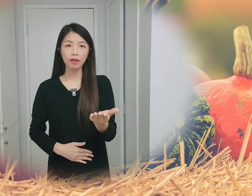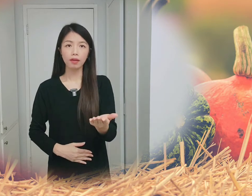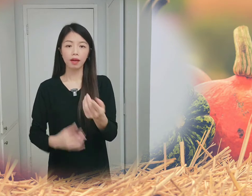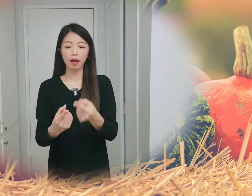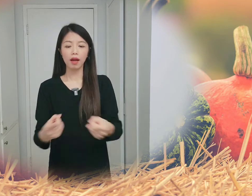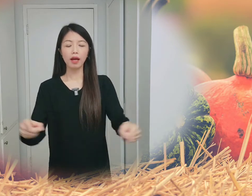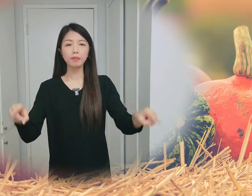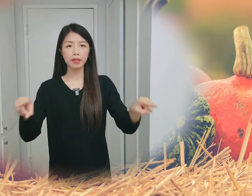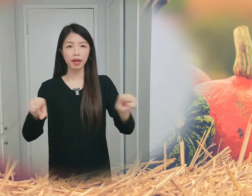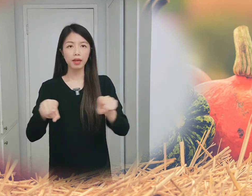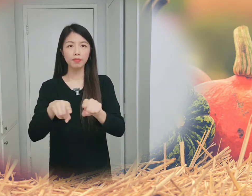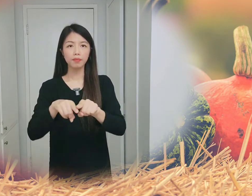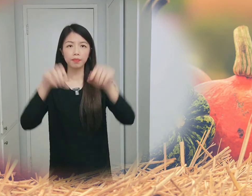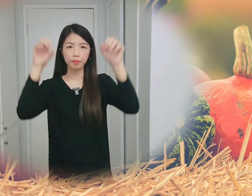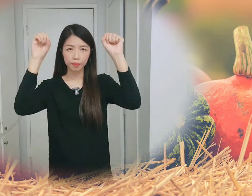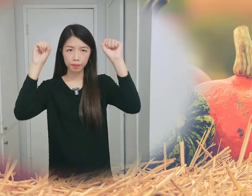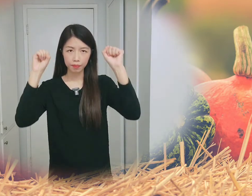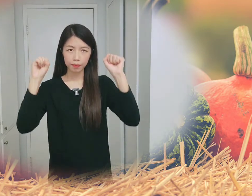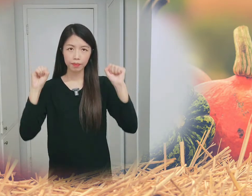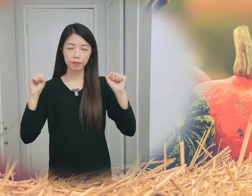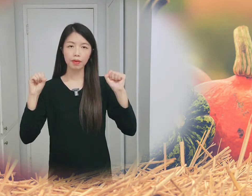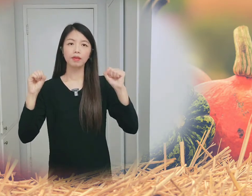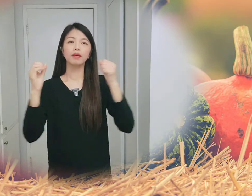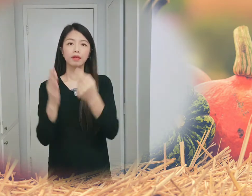너와 함께